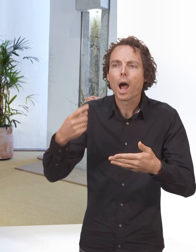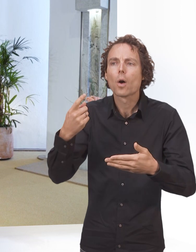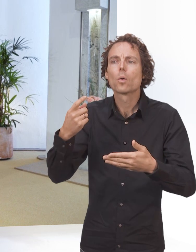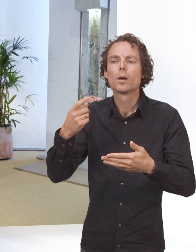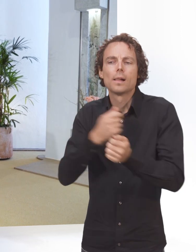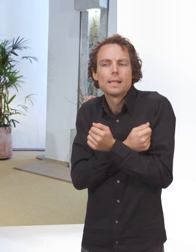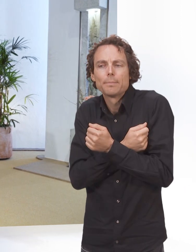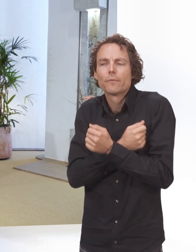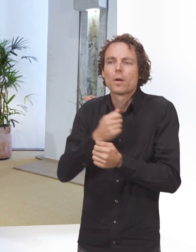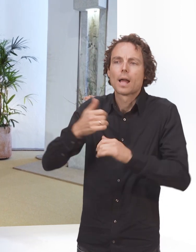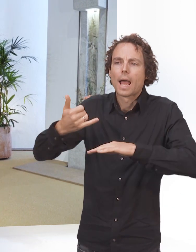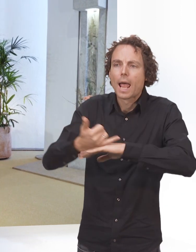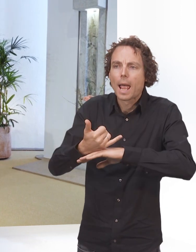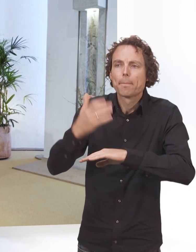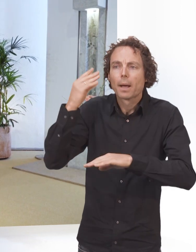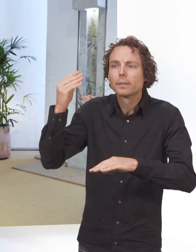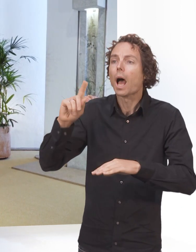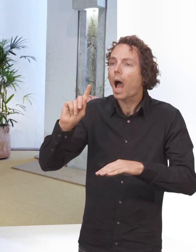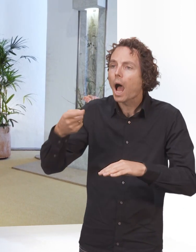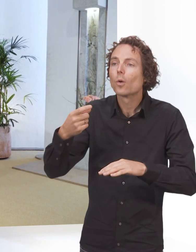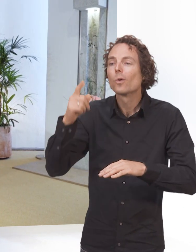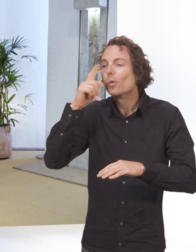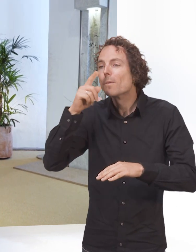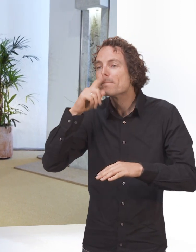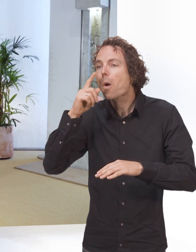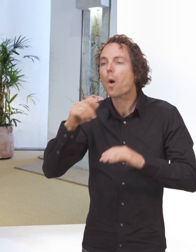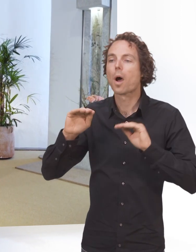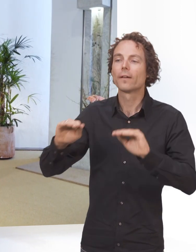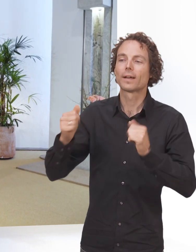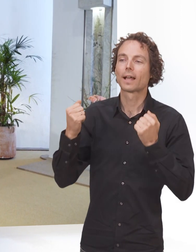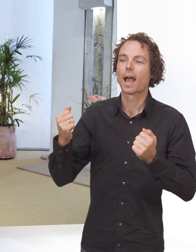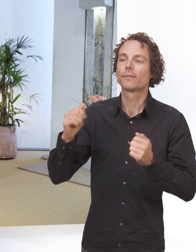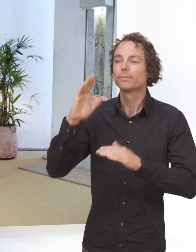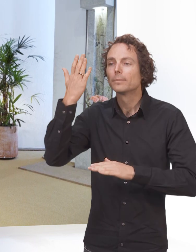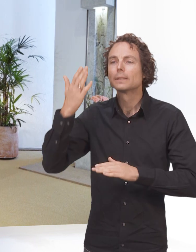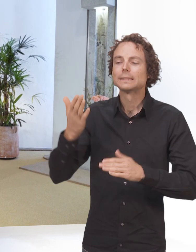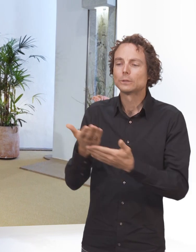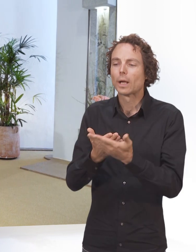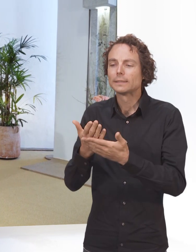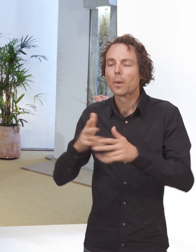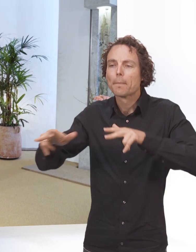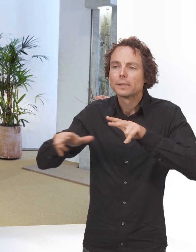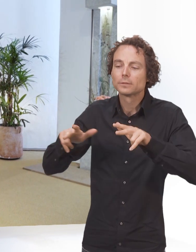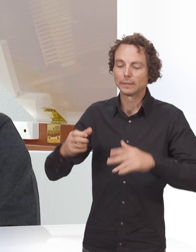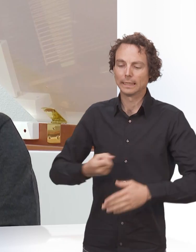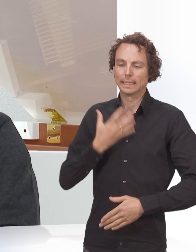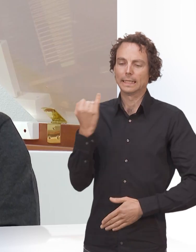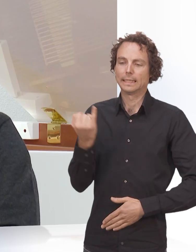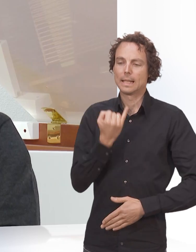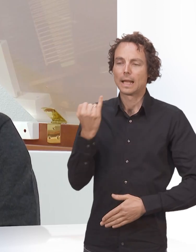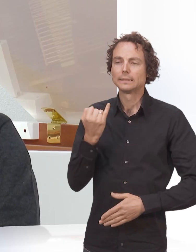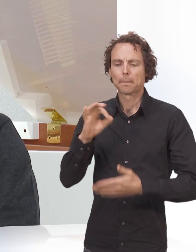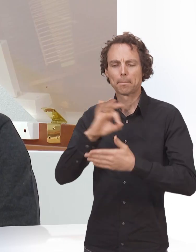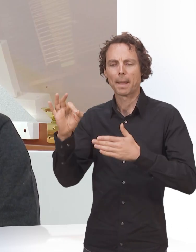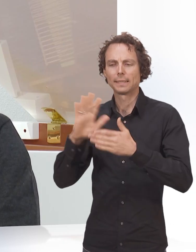liebevoller Ehemann, er ist erfolgreiche Humorfachkraft, spontaner Situationsmanager, sprühender Idealist,